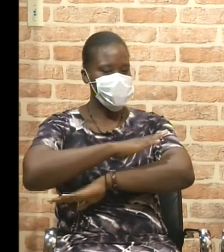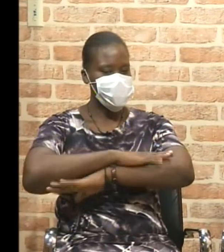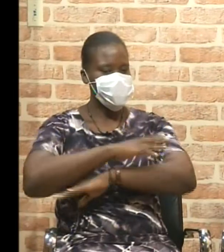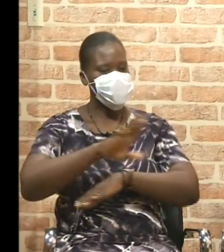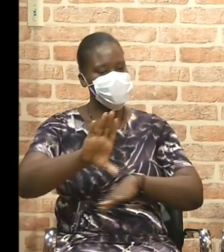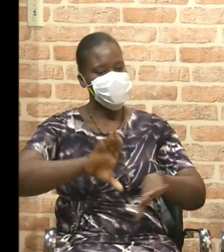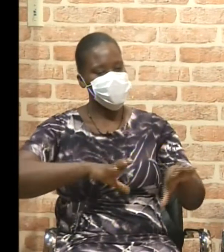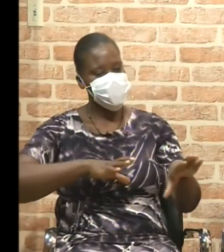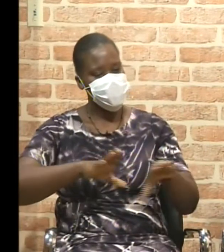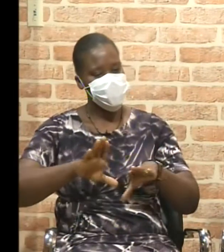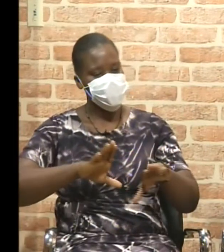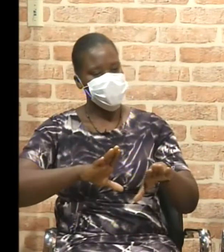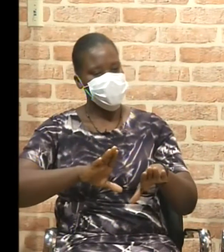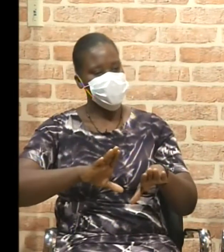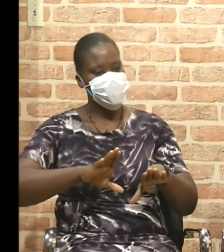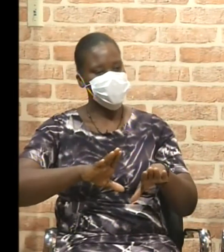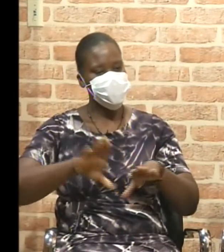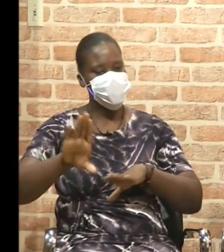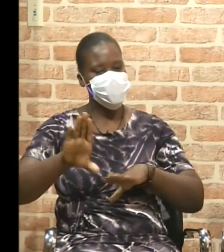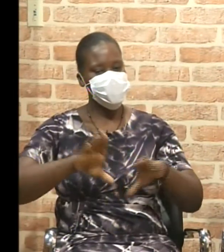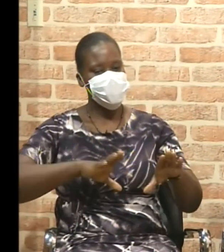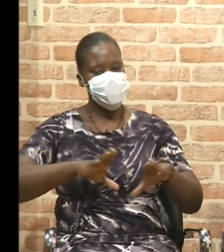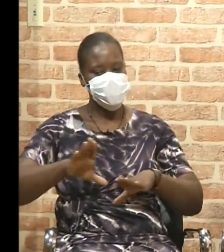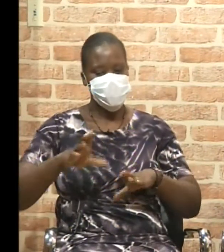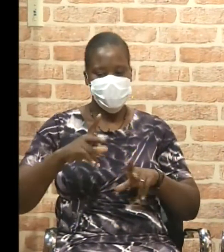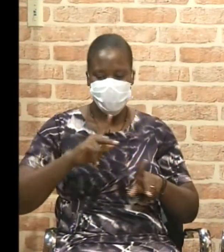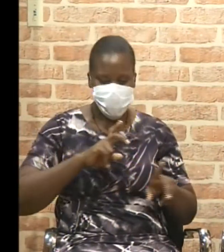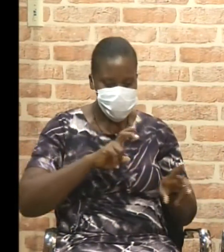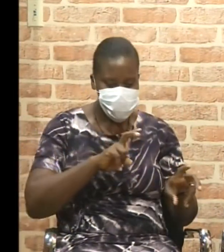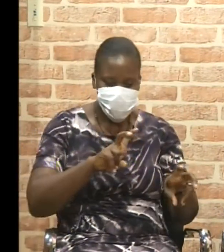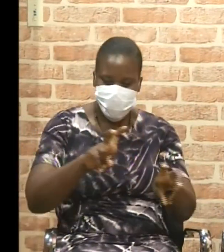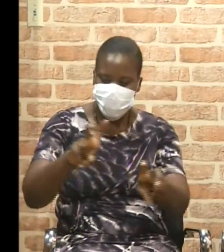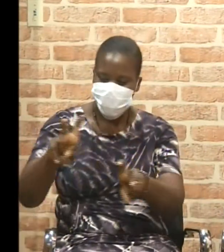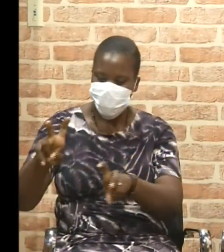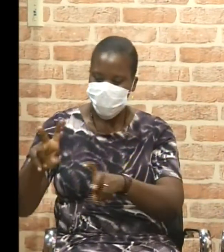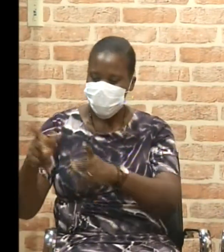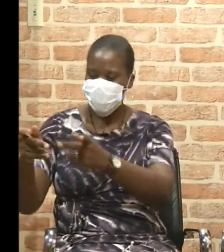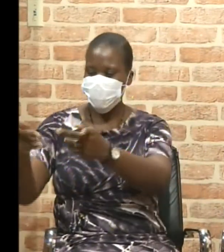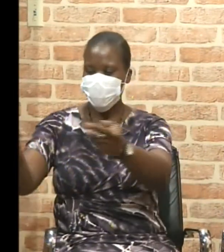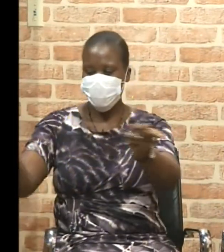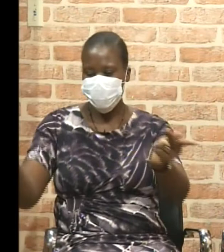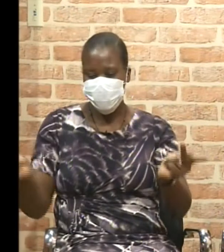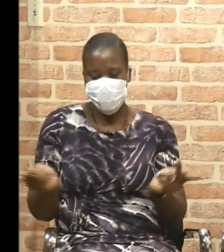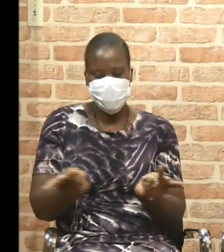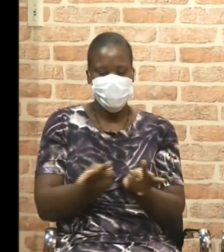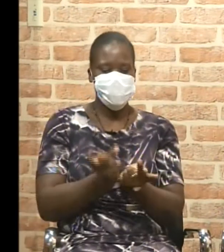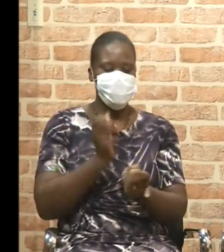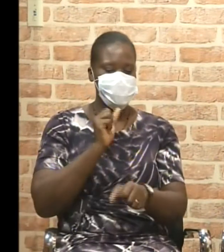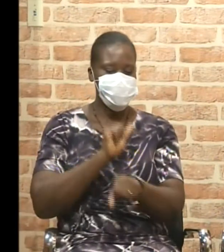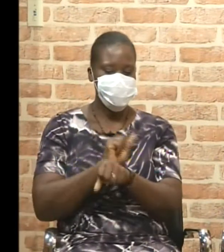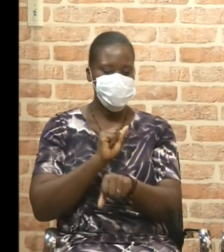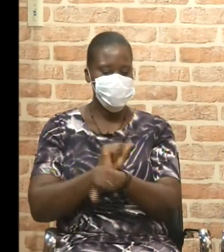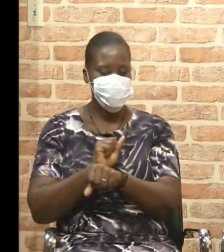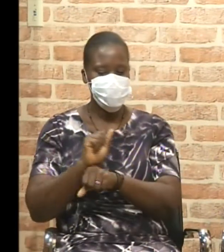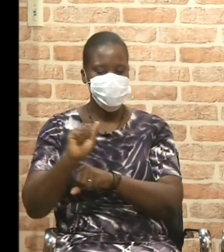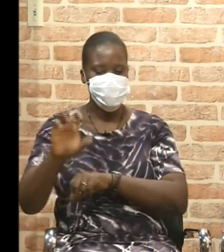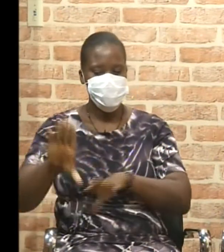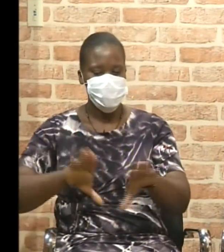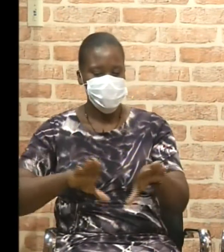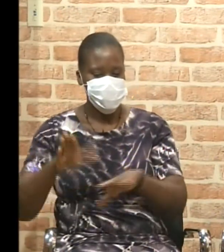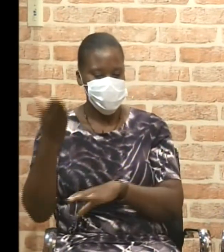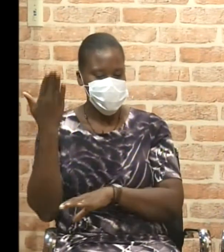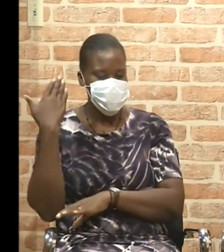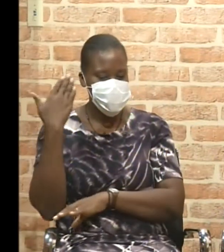nous-mêmes? Et nous faisons ça qui est l'état des lieux. Parce que justement, il y a du travail qui a fait déjà. Donc, nous